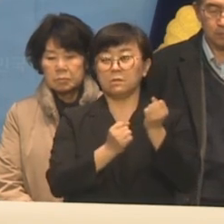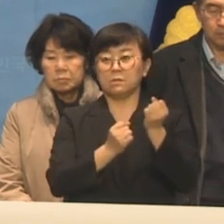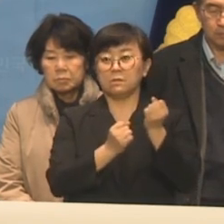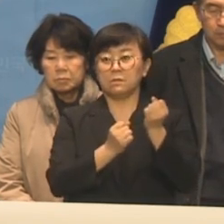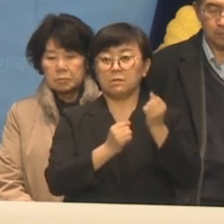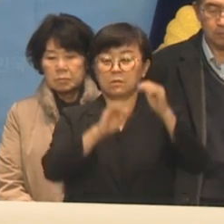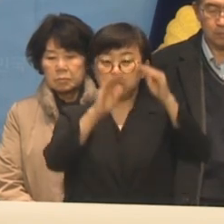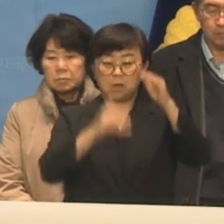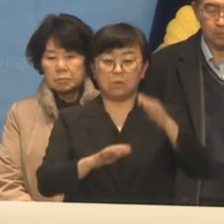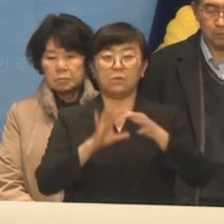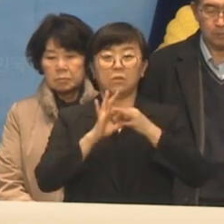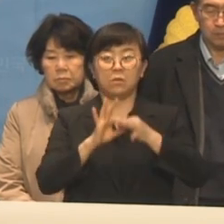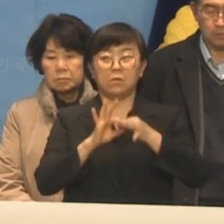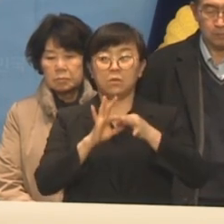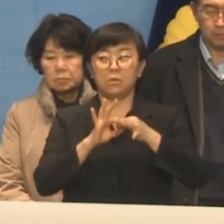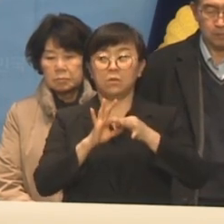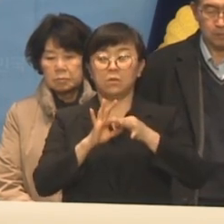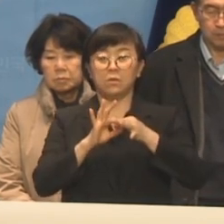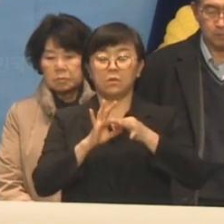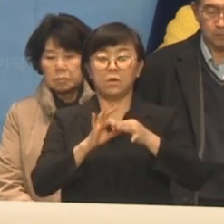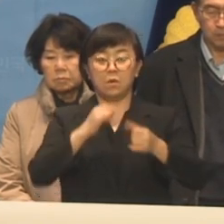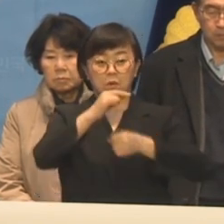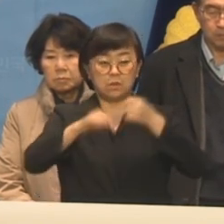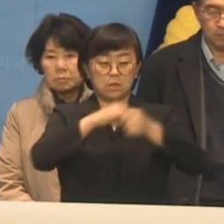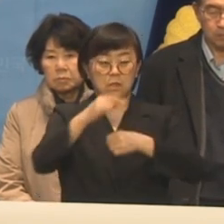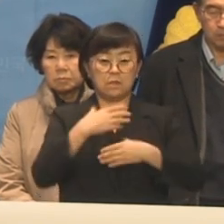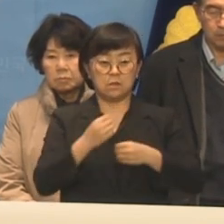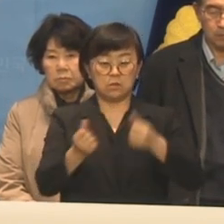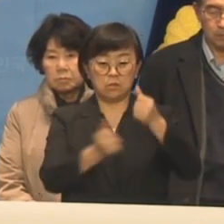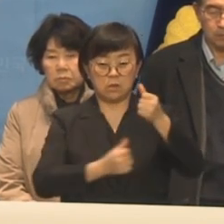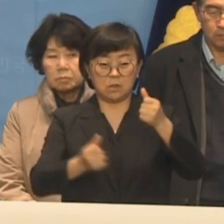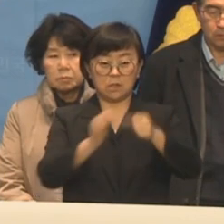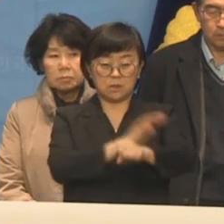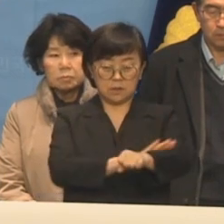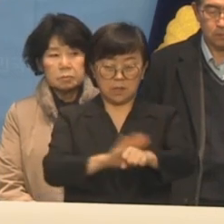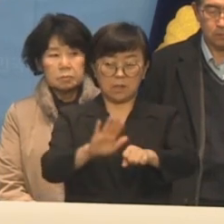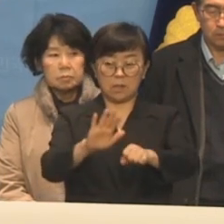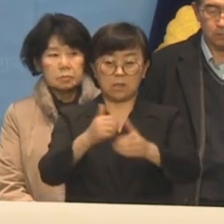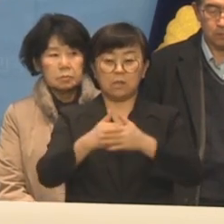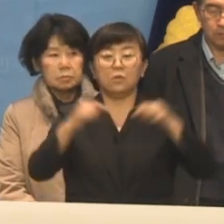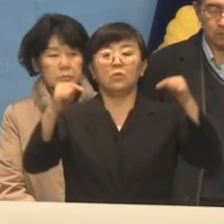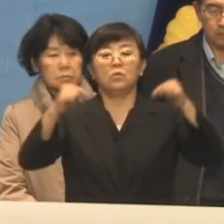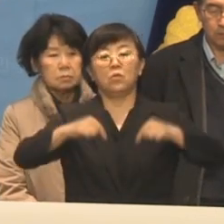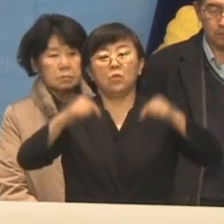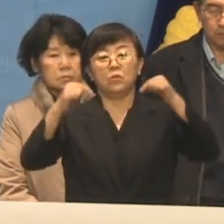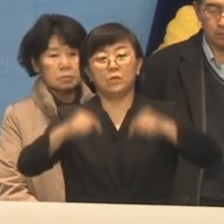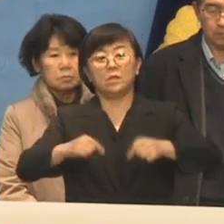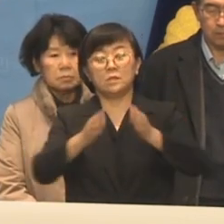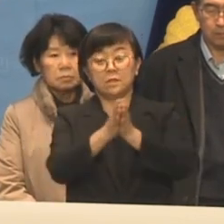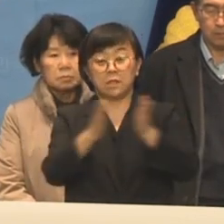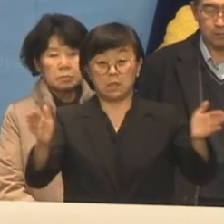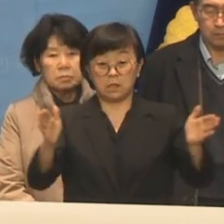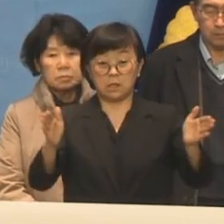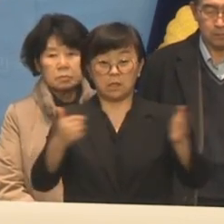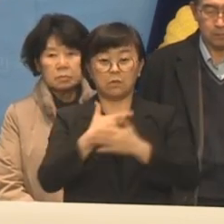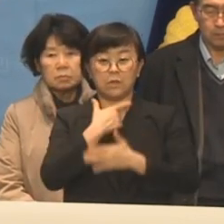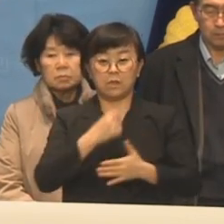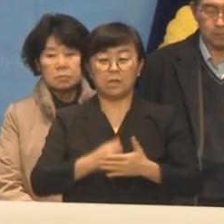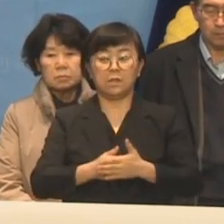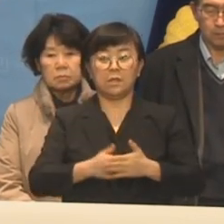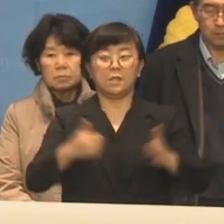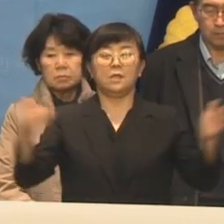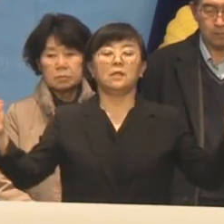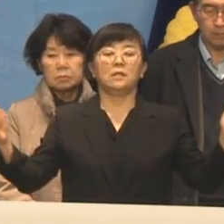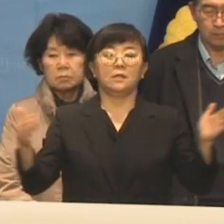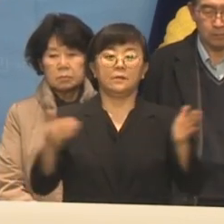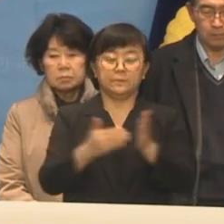이 내용을 통해서 원자로 안전위원회가 제대로 된 논의의 시발점을 삼기를 바랍니다. 네,